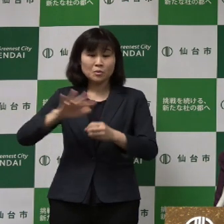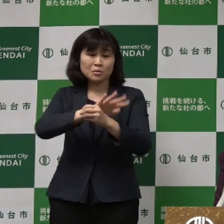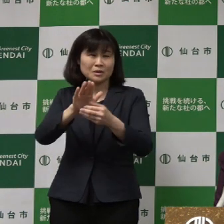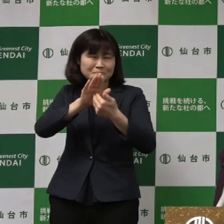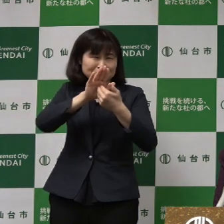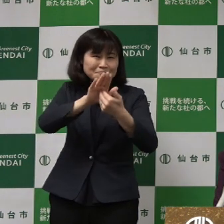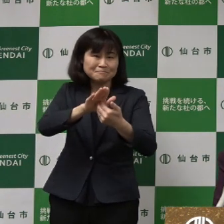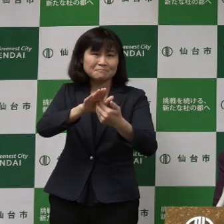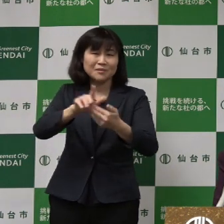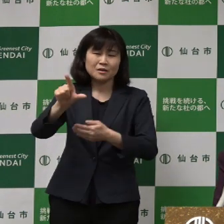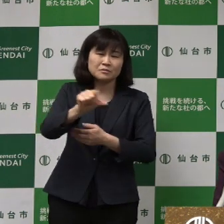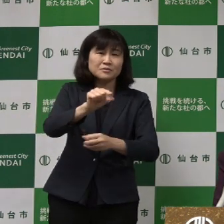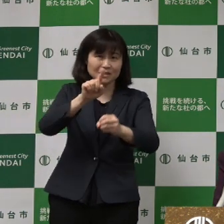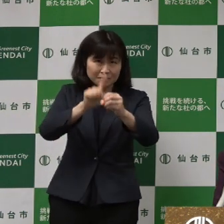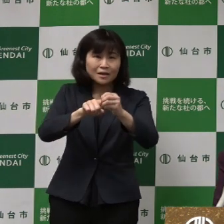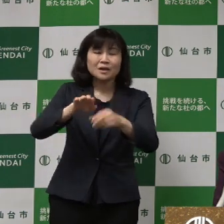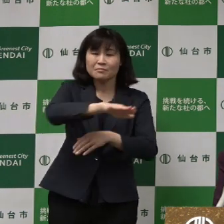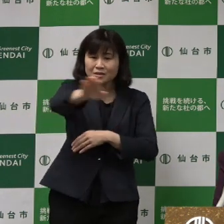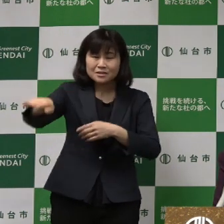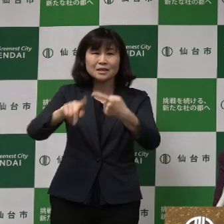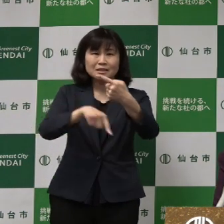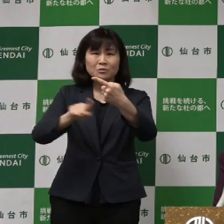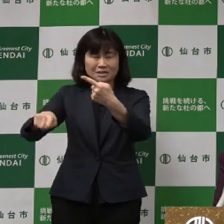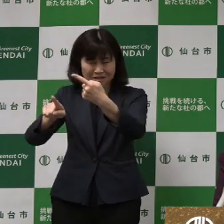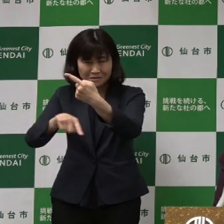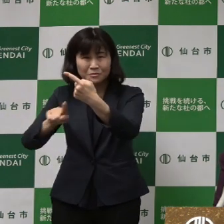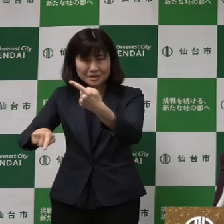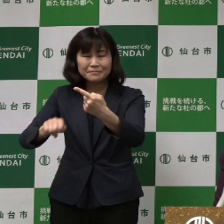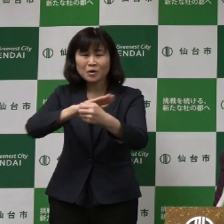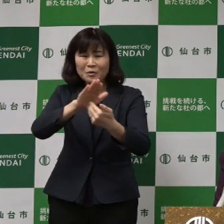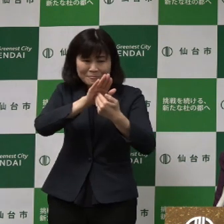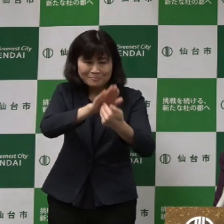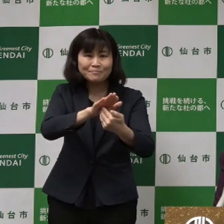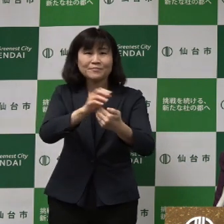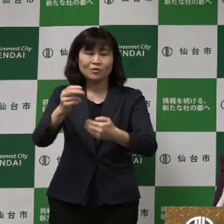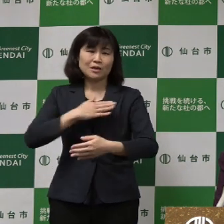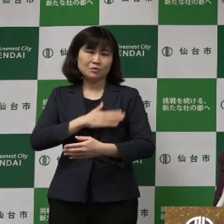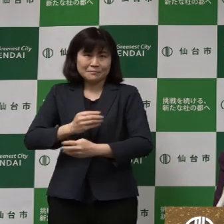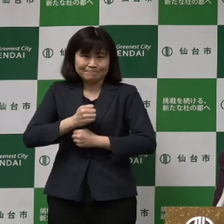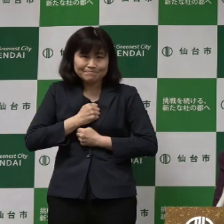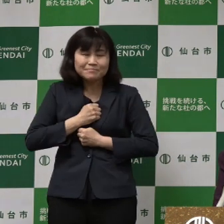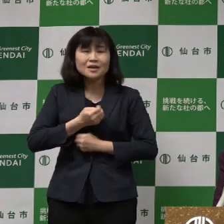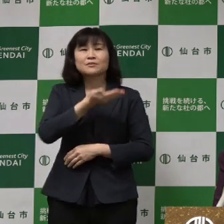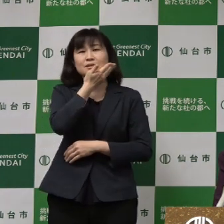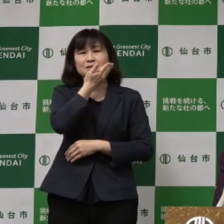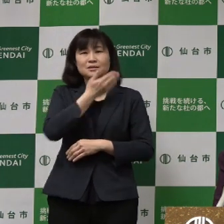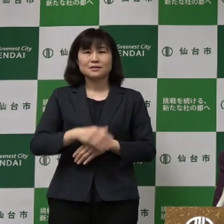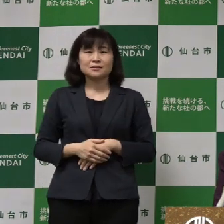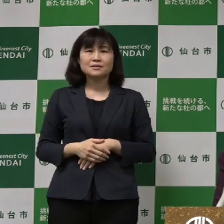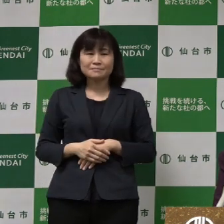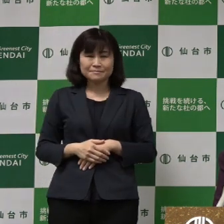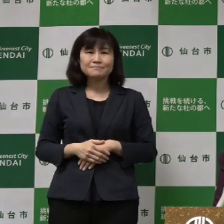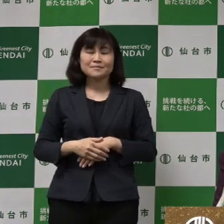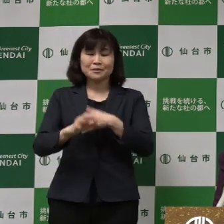の時期におけるお一人お一人の対策と心構えがとても重要です。正しい